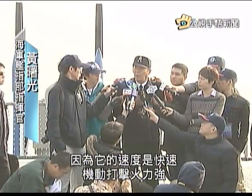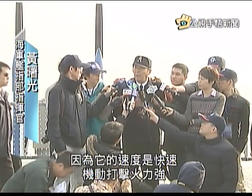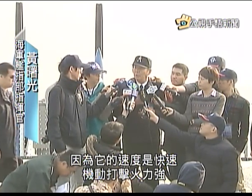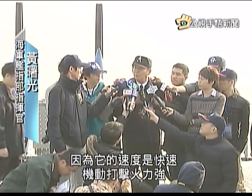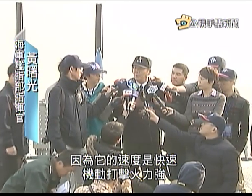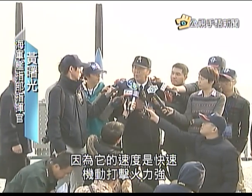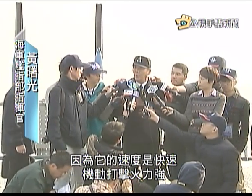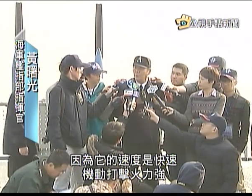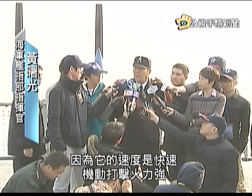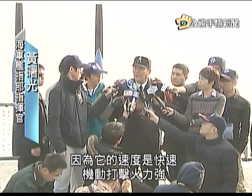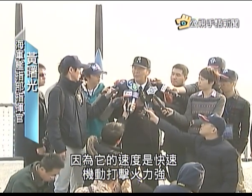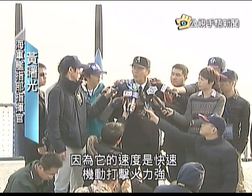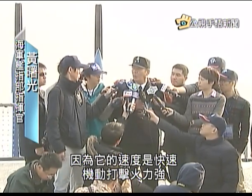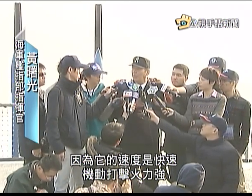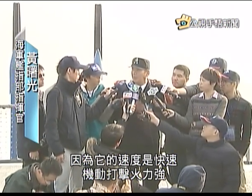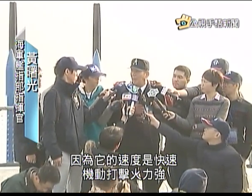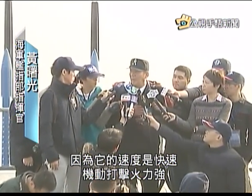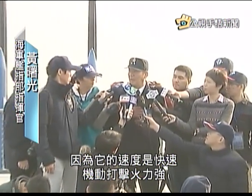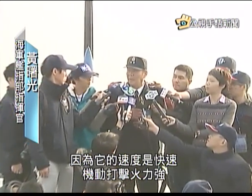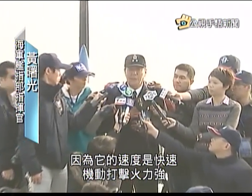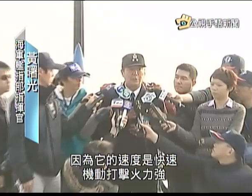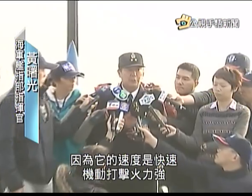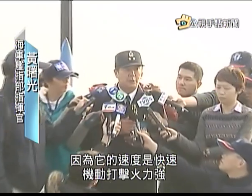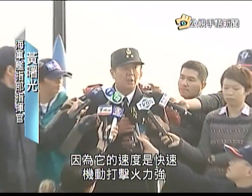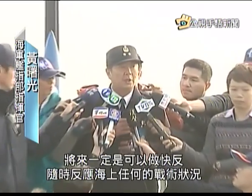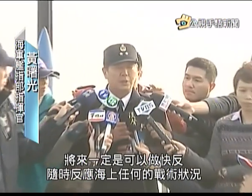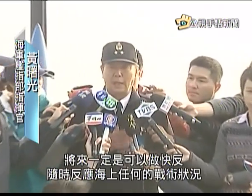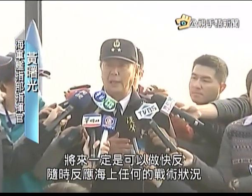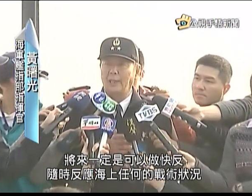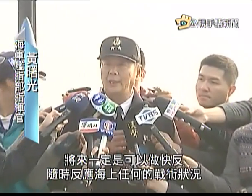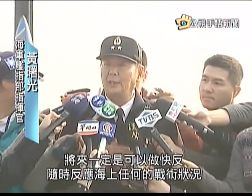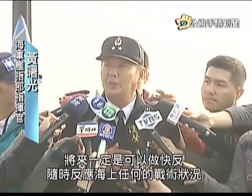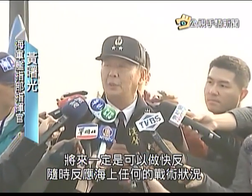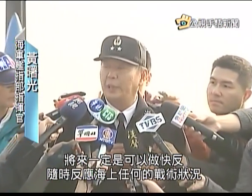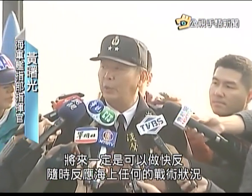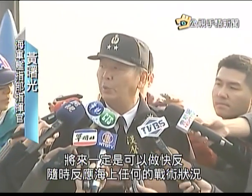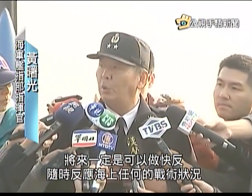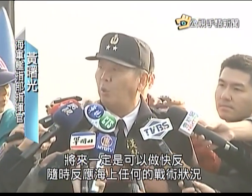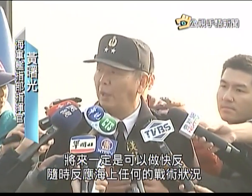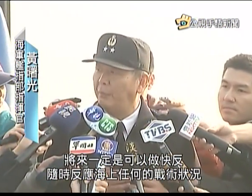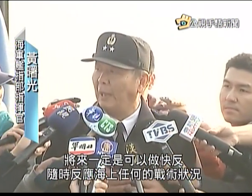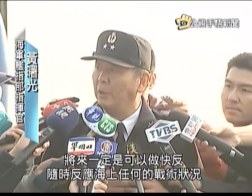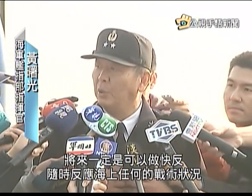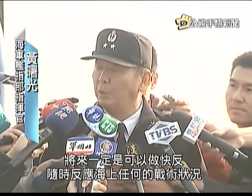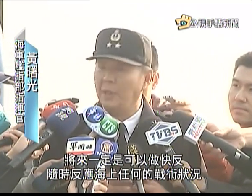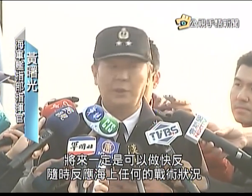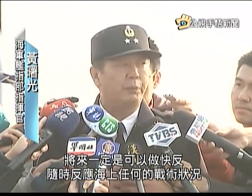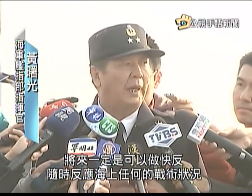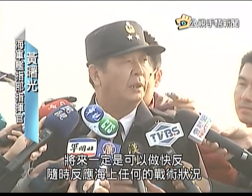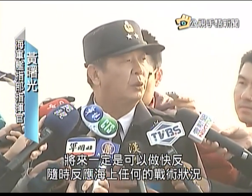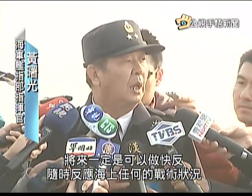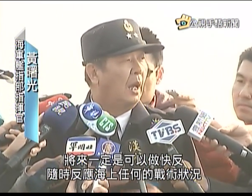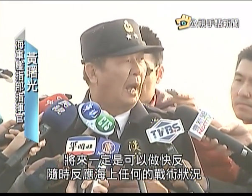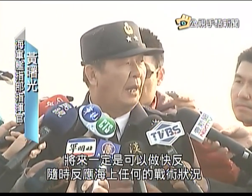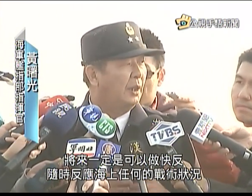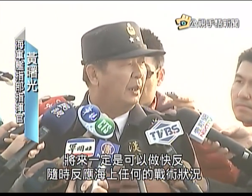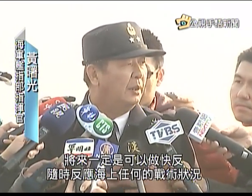速机动打击火力强，那将来一定是可以做快反，随时反映海上的任